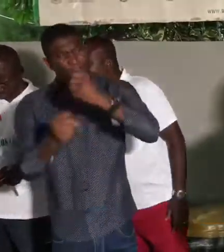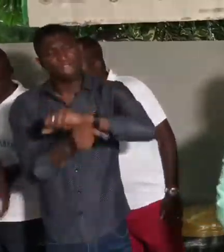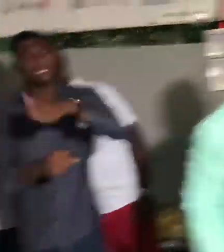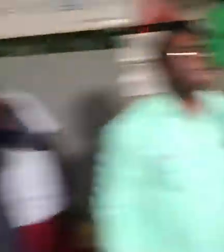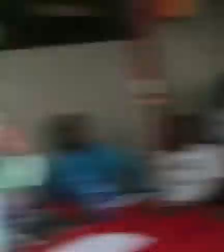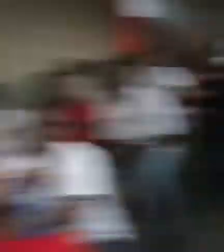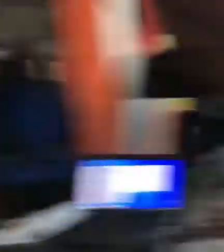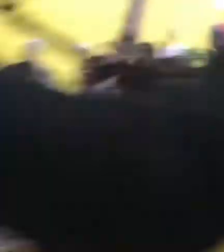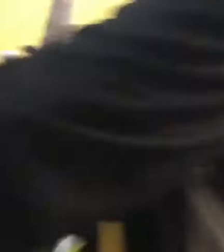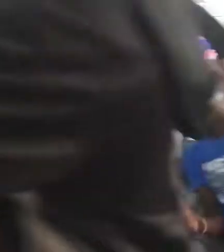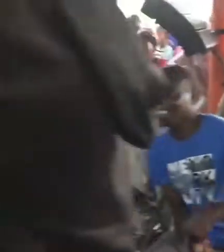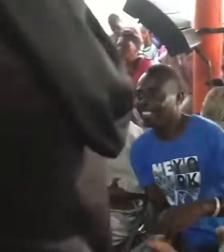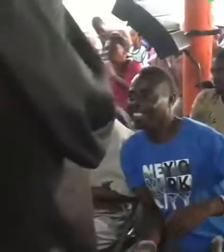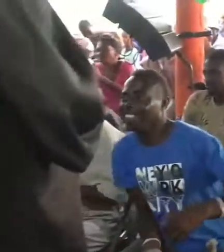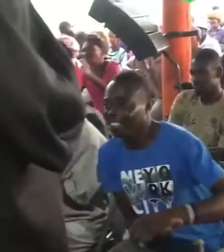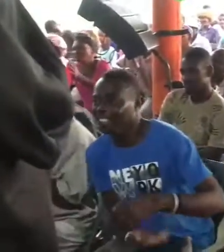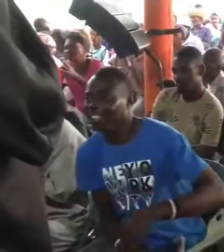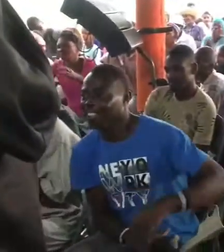ça?